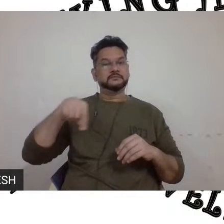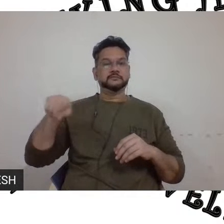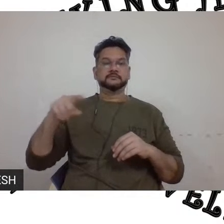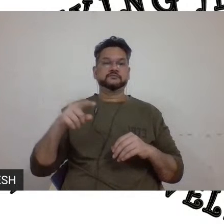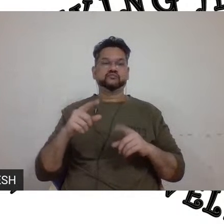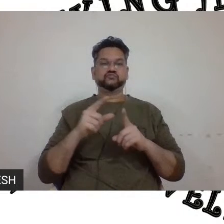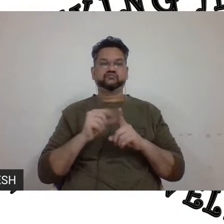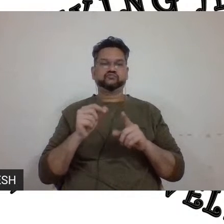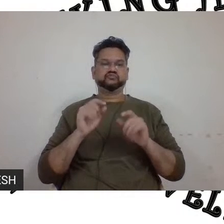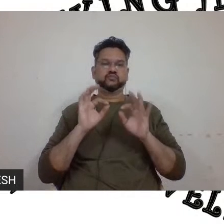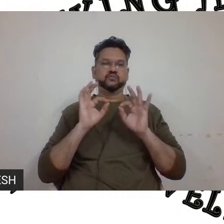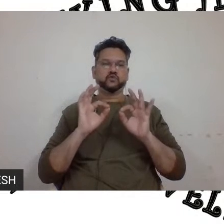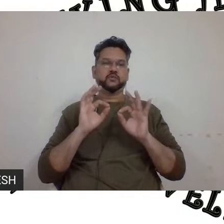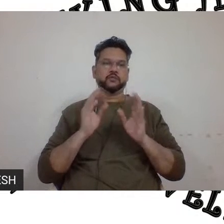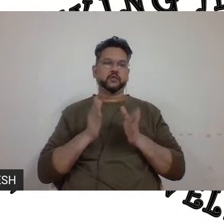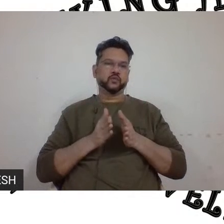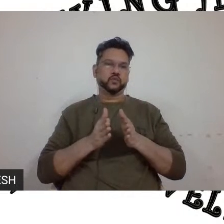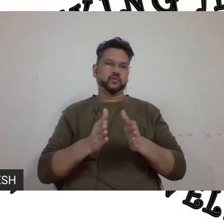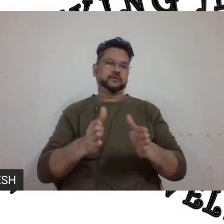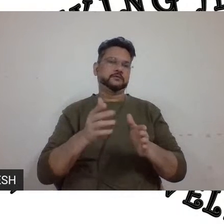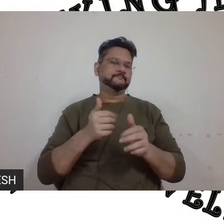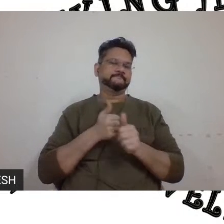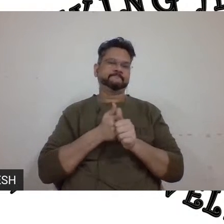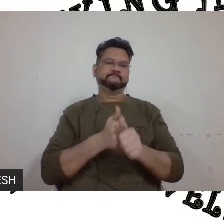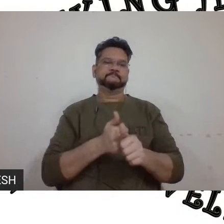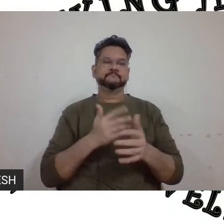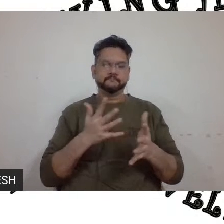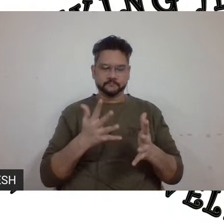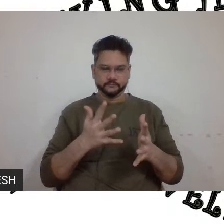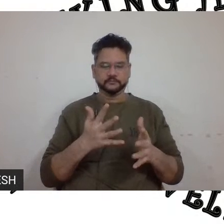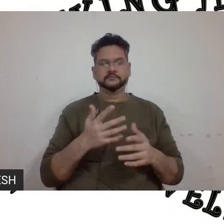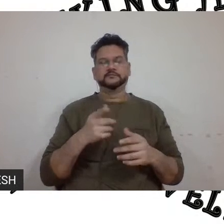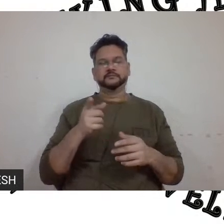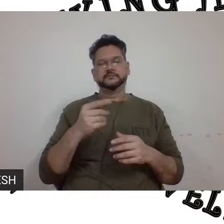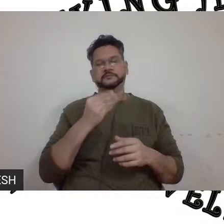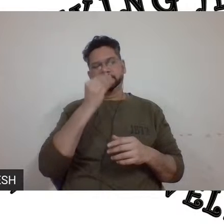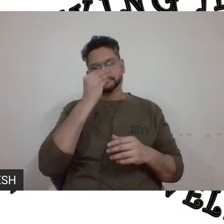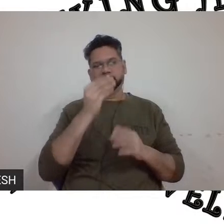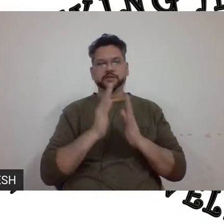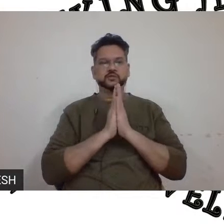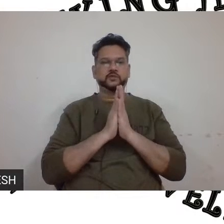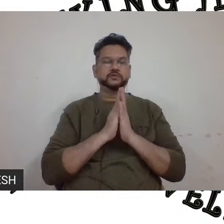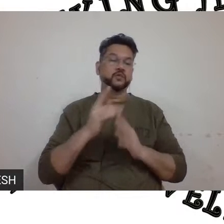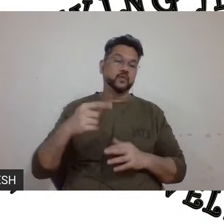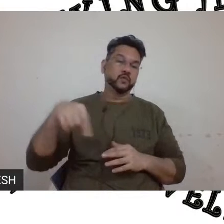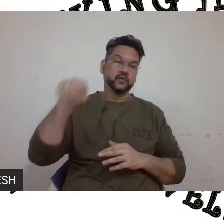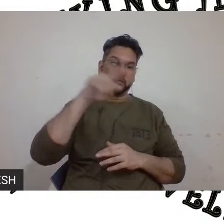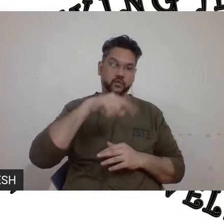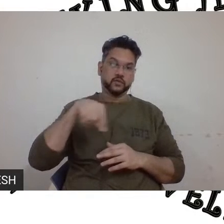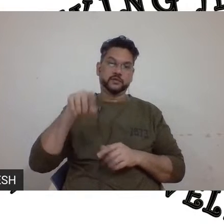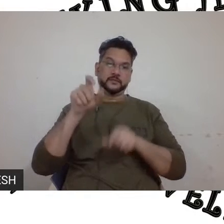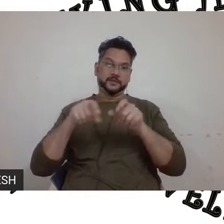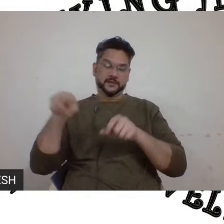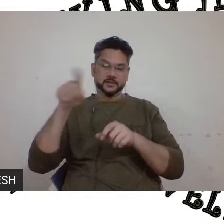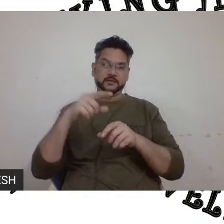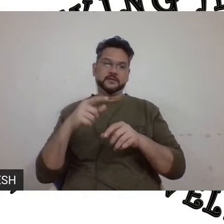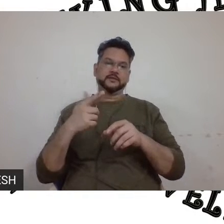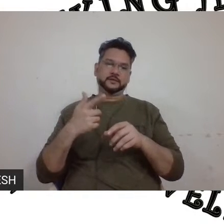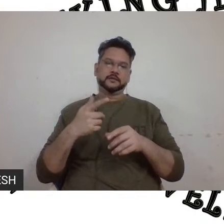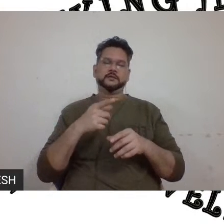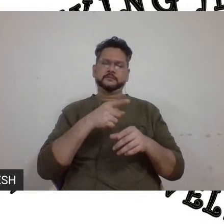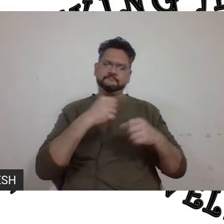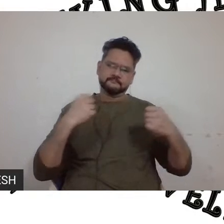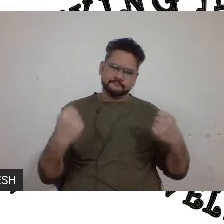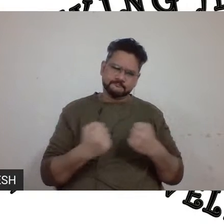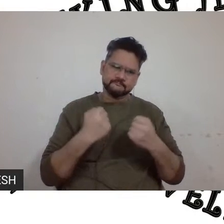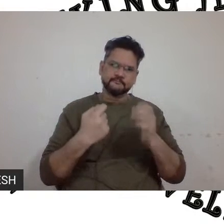और मैं रिक्वेस्ट करूंगा उन लोगों से जो इस क्षेत्र में आरटीआई और मूवमेंट के द्वारा काम कर